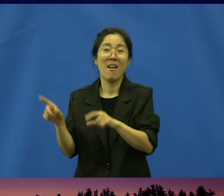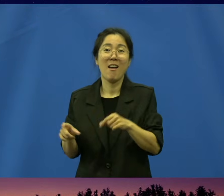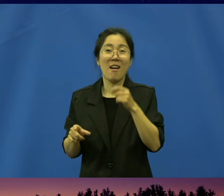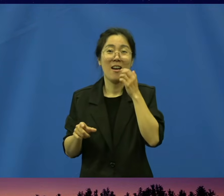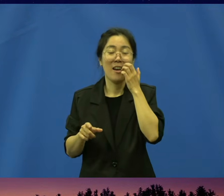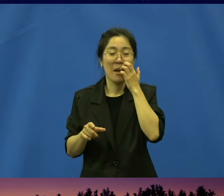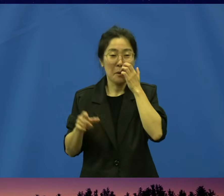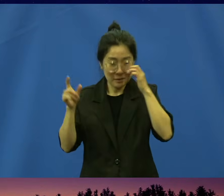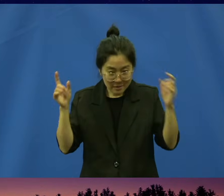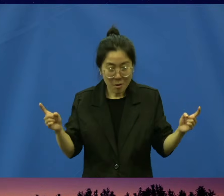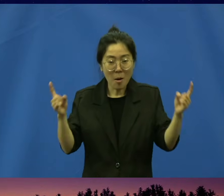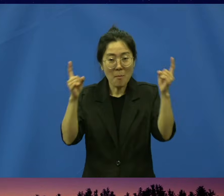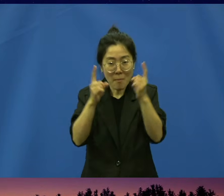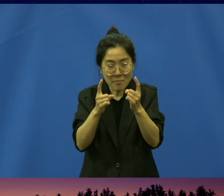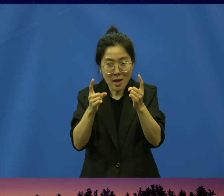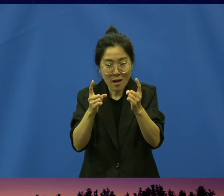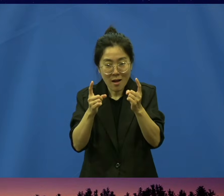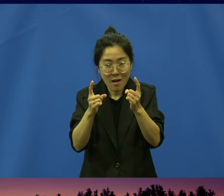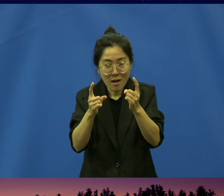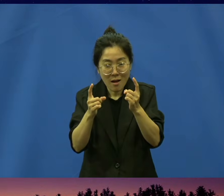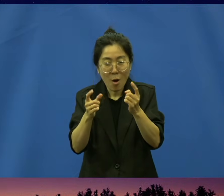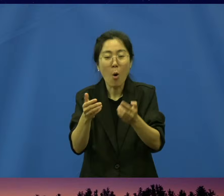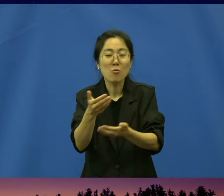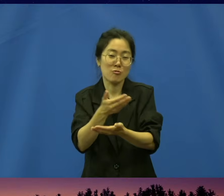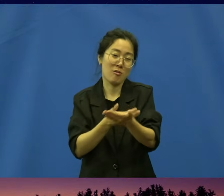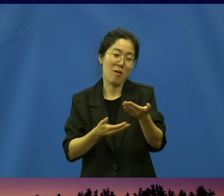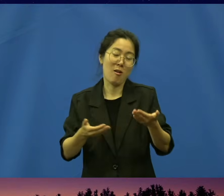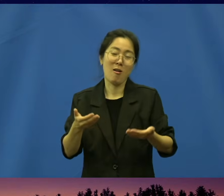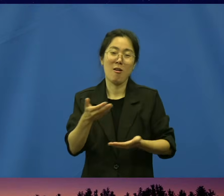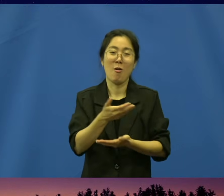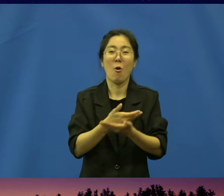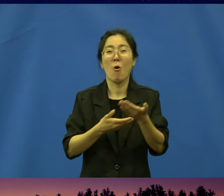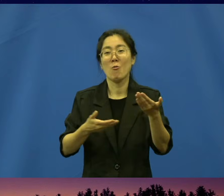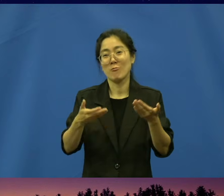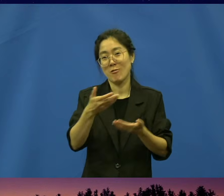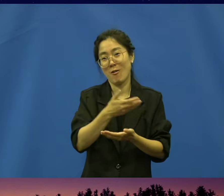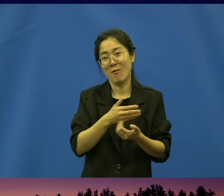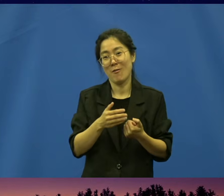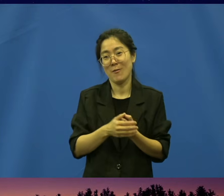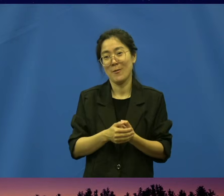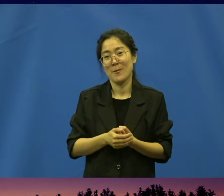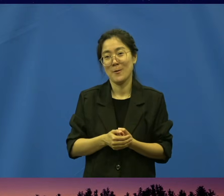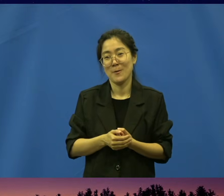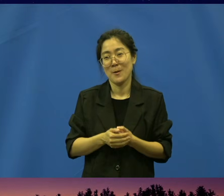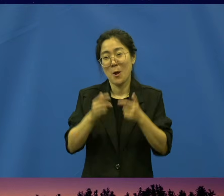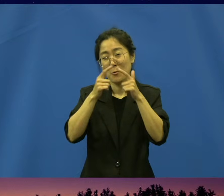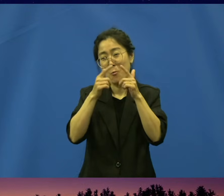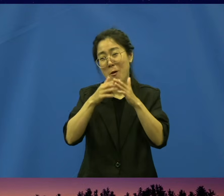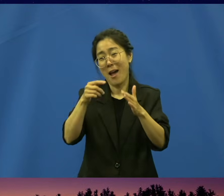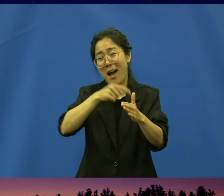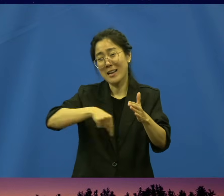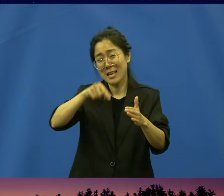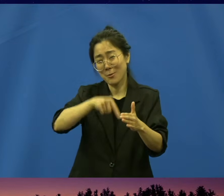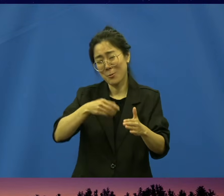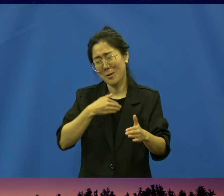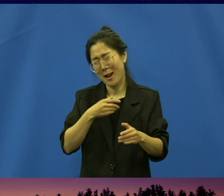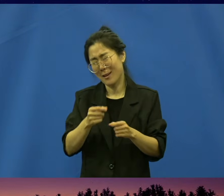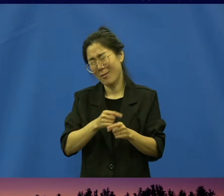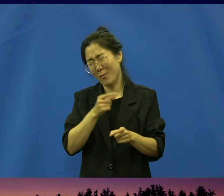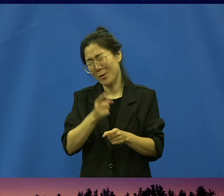그래, 그런 사람 다 받아줘야 돼요. 교회 안에서도 내 생각같이 움직이지 않는 분들이 많이 계세요, 그죠? 어떻게